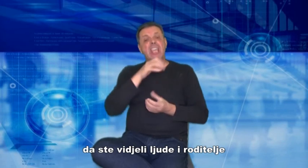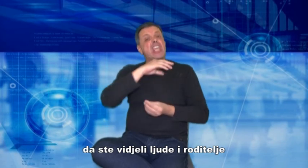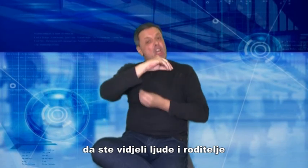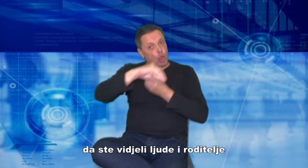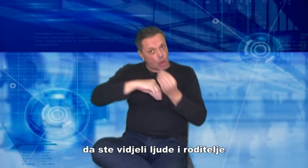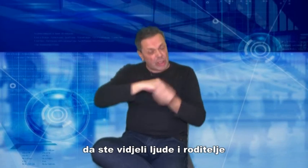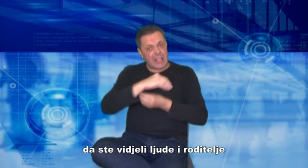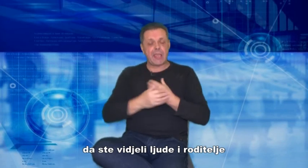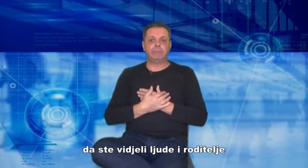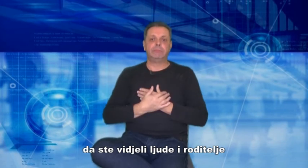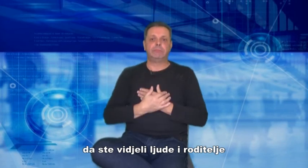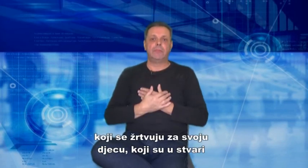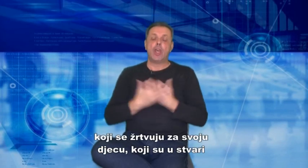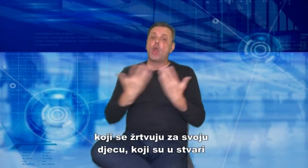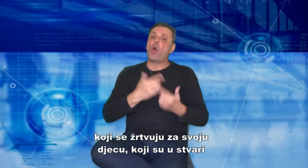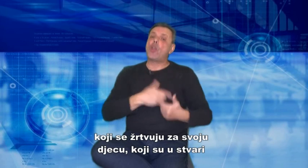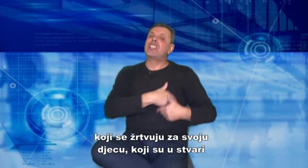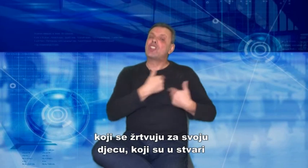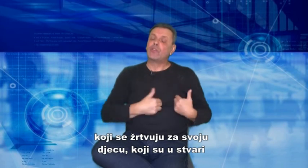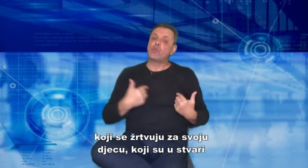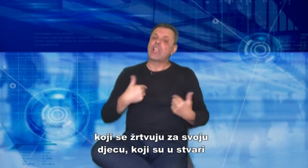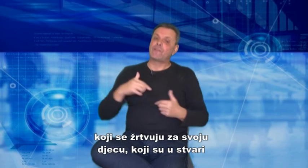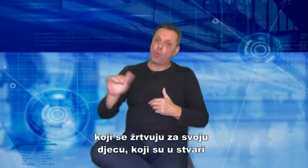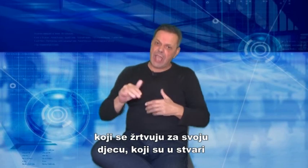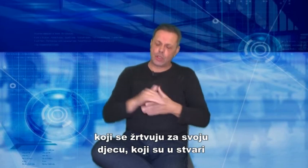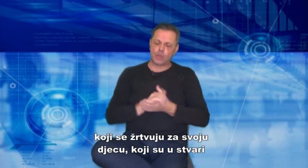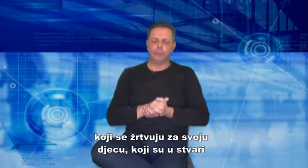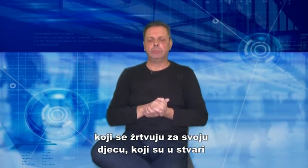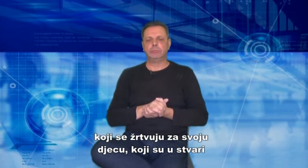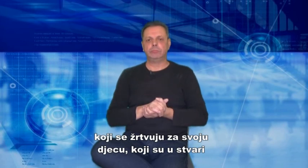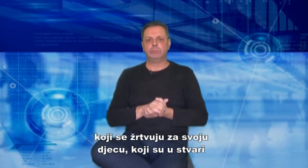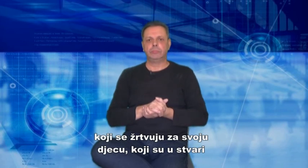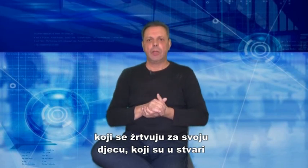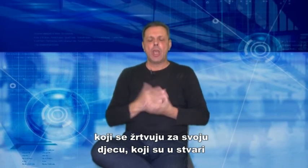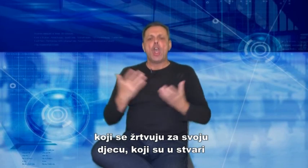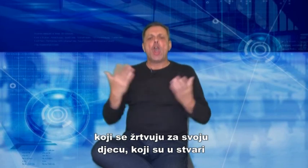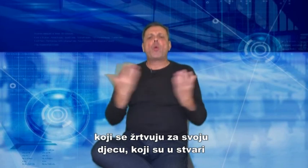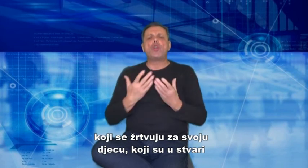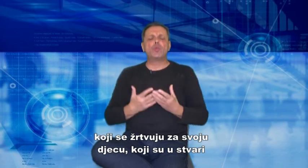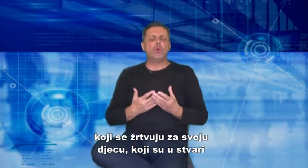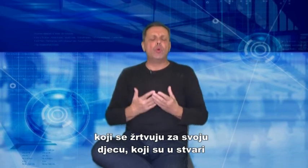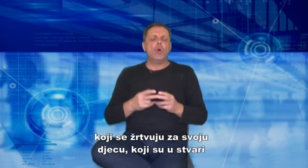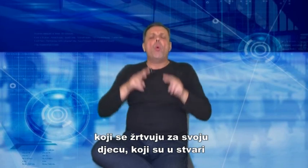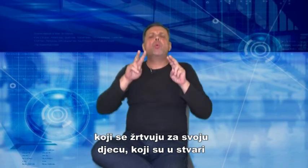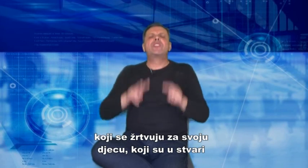i roditelje koji se žrtvuju za svoju djecu, koji su u